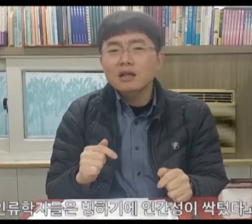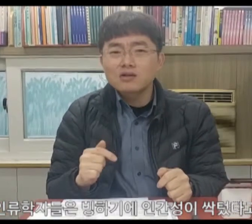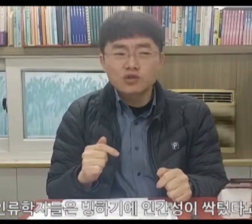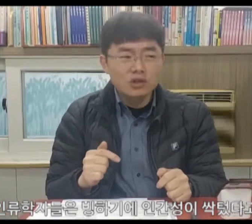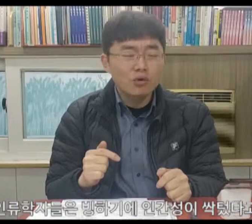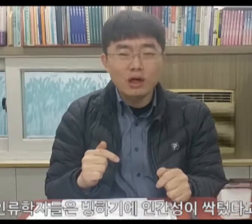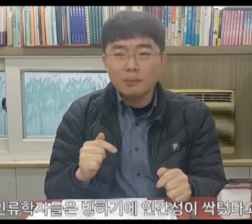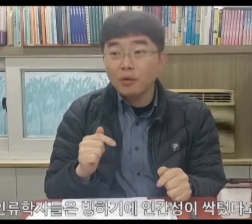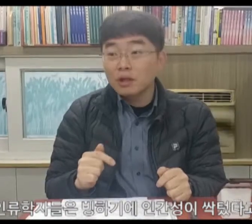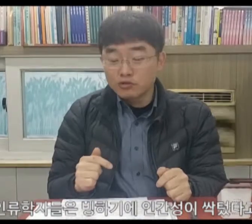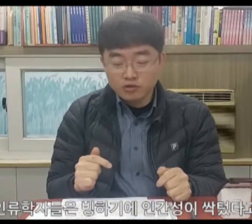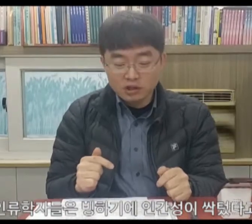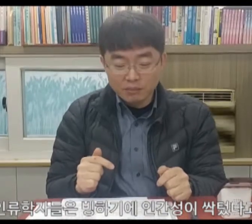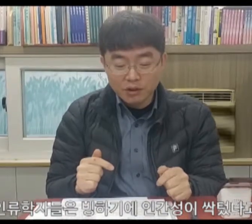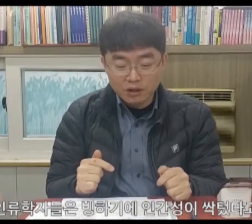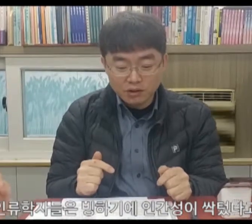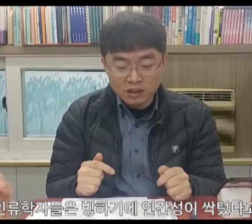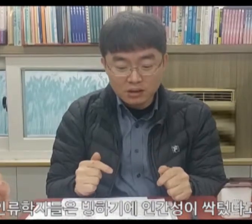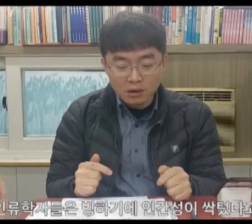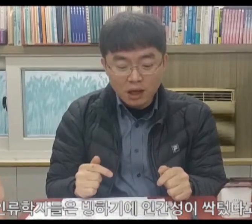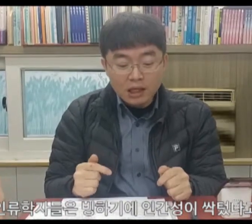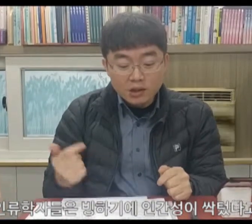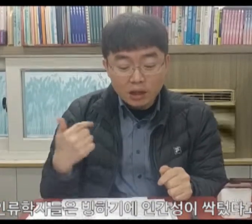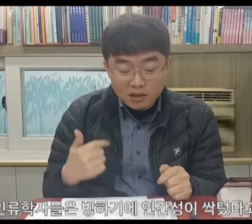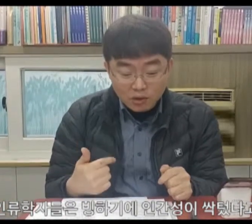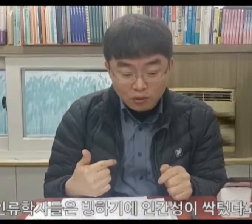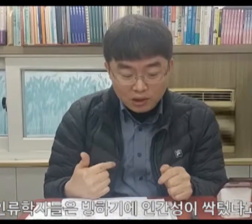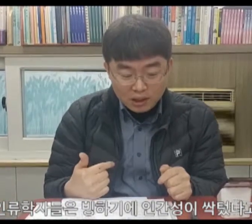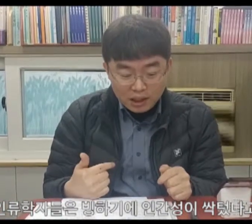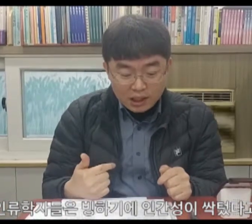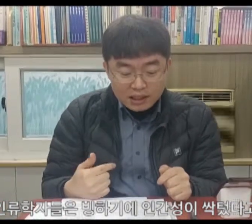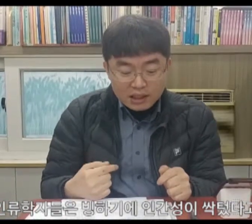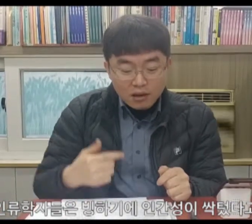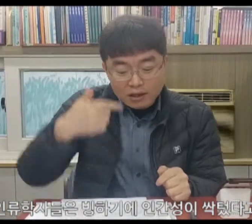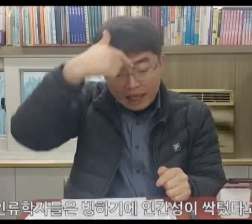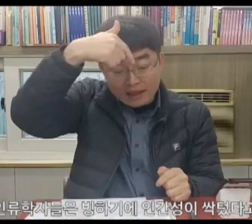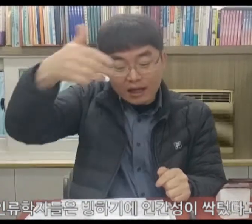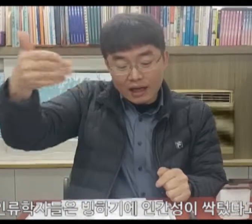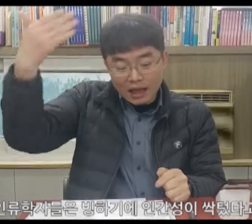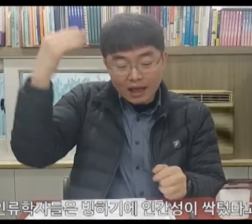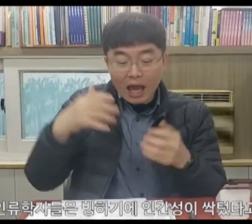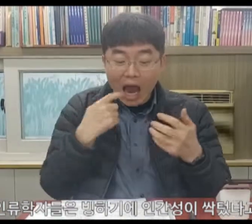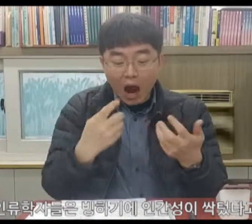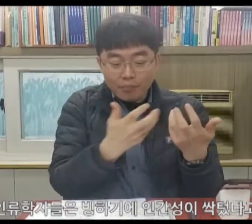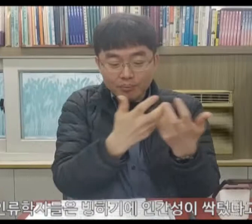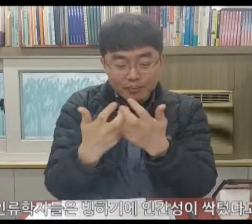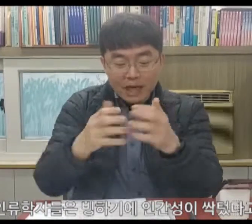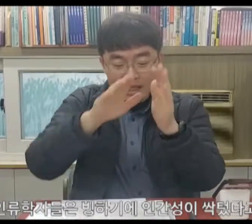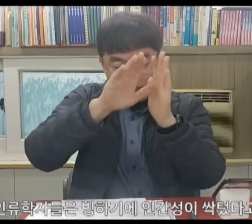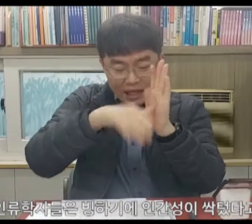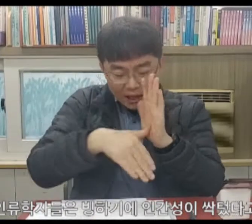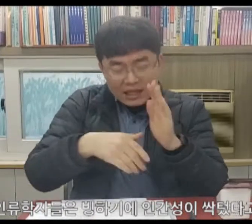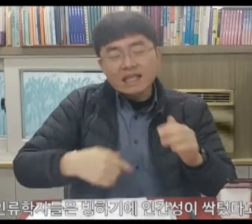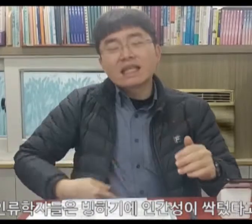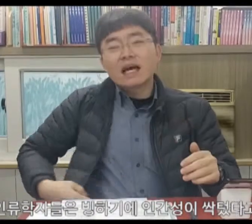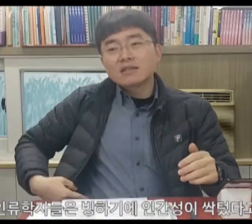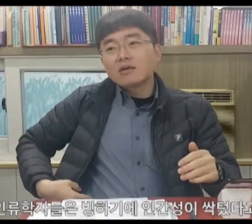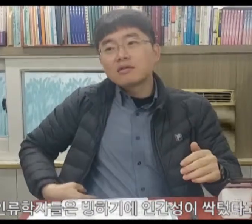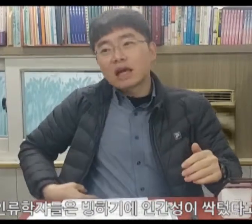알아들을 수 있는 걸로 약간 표현해 줄 수 있는 게 필요하거든요. 그래서 저 같은 경우는 이런 옛날에 빙하기 때 인간성을 좀